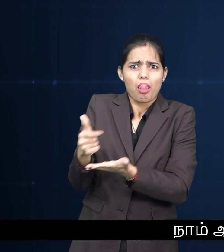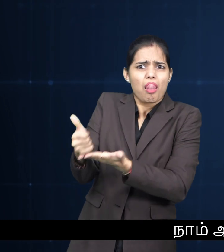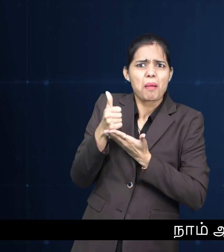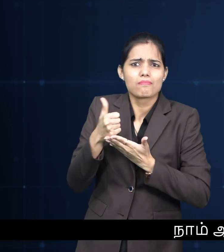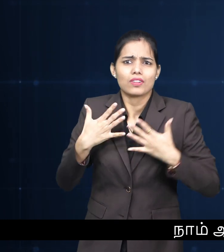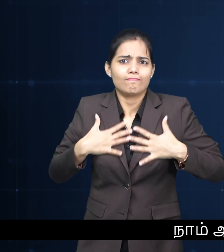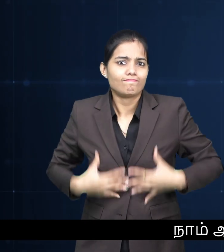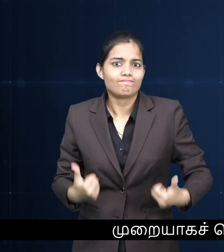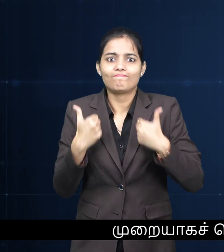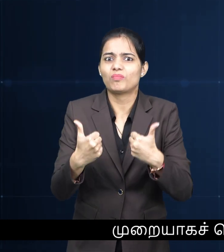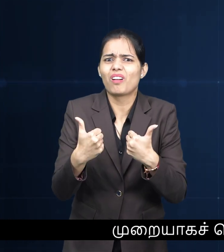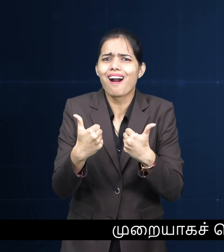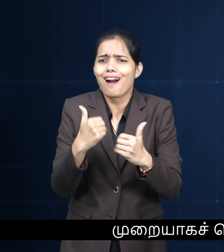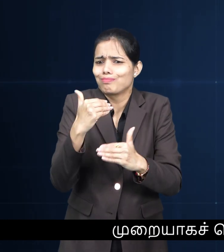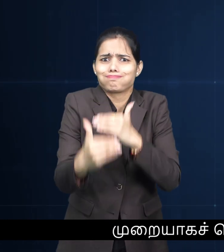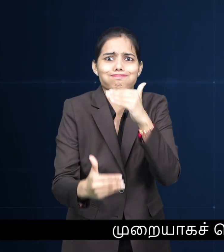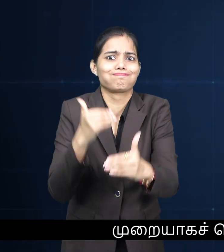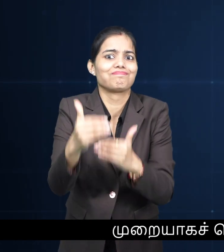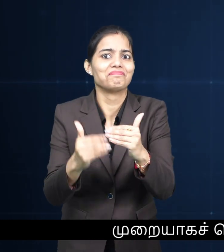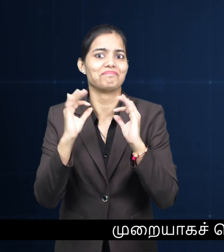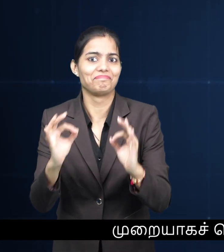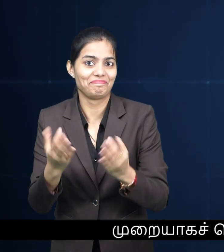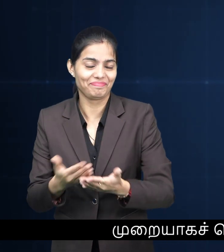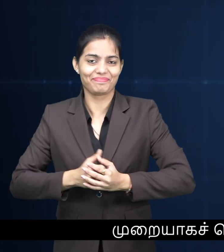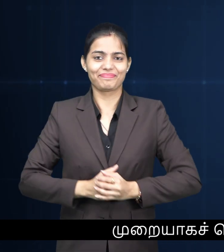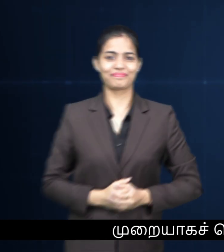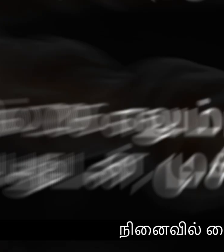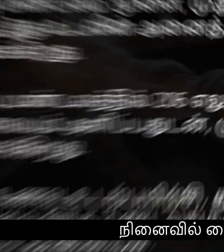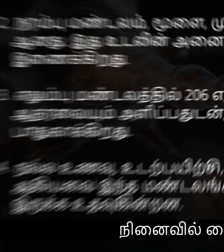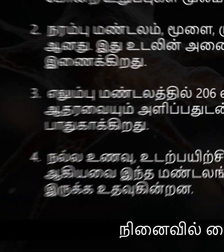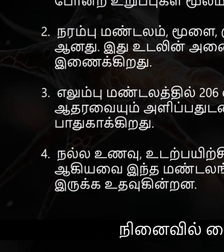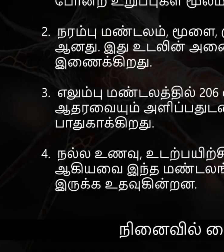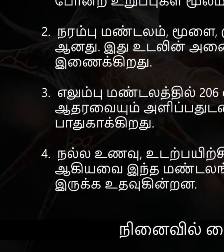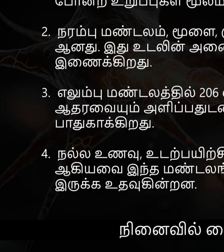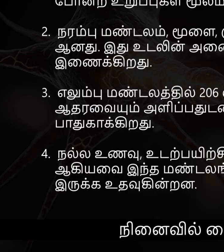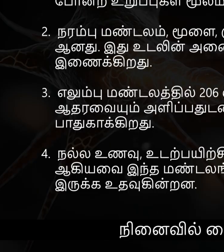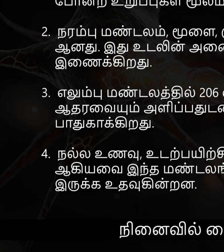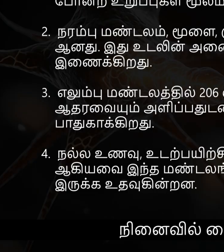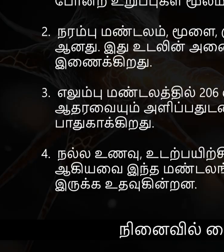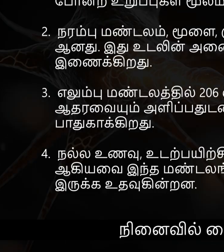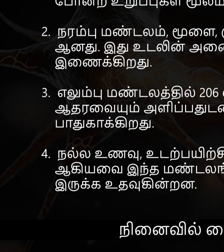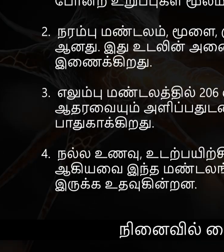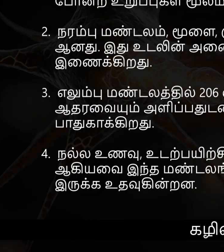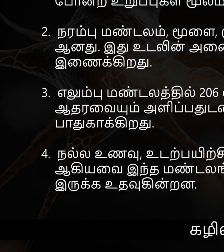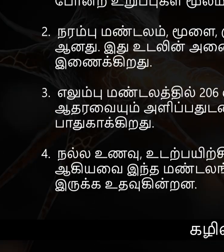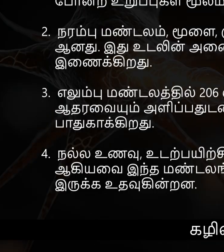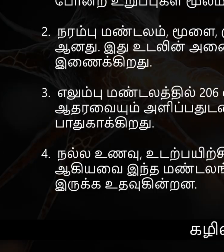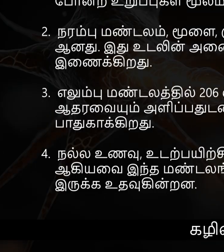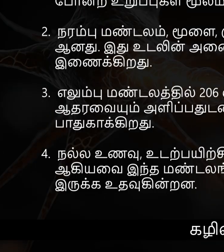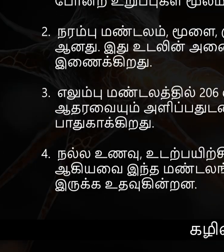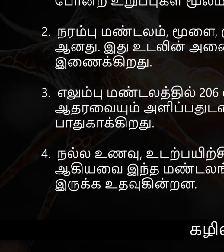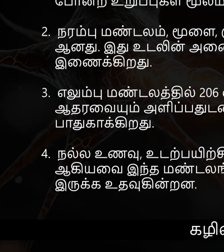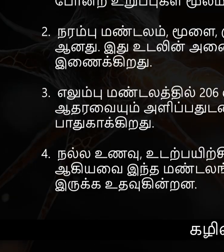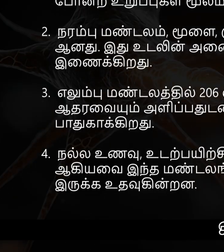நாம் ஆரோக்கியமாகவும் முறையாக செயல்படவும் உதவுகின்றன. நினைவில் வைக்க வேண்டிய புள்ளிகள்: கழிவு